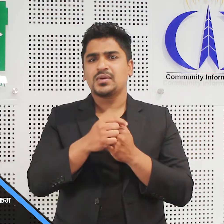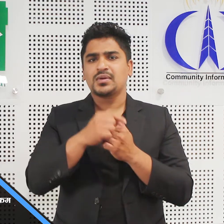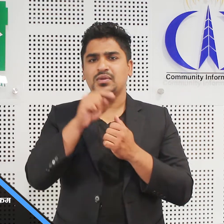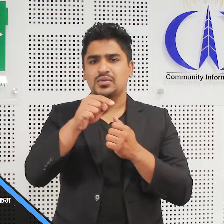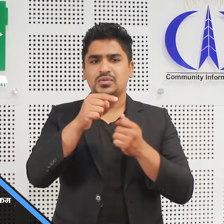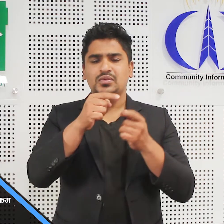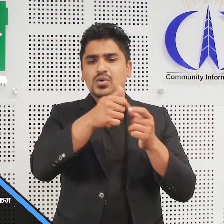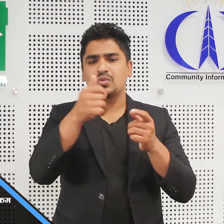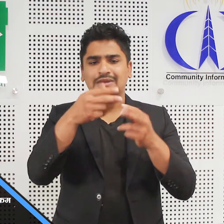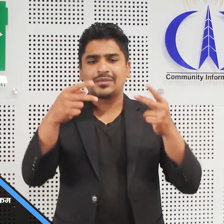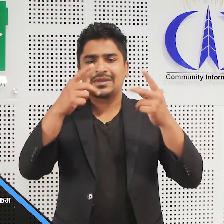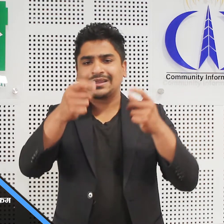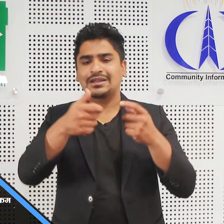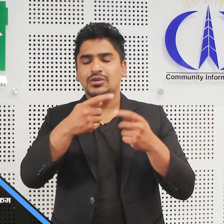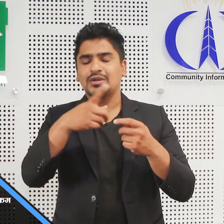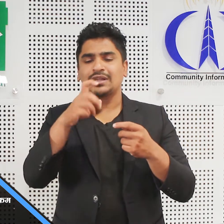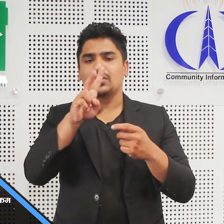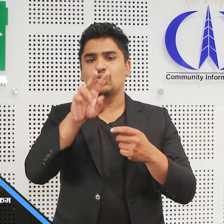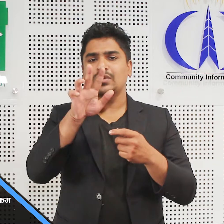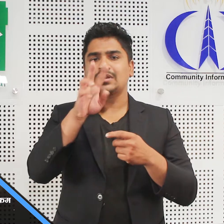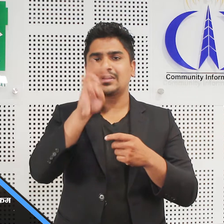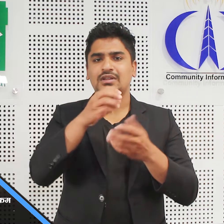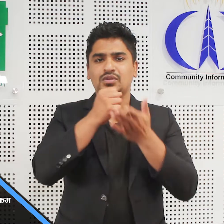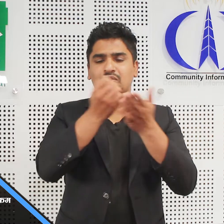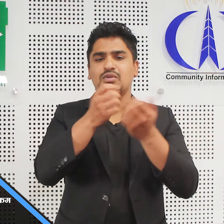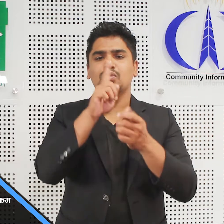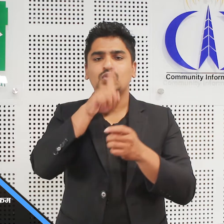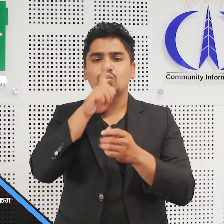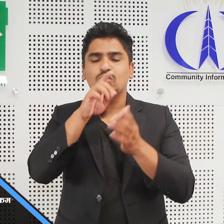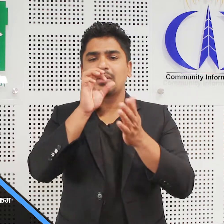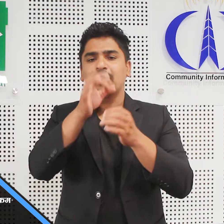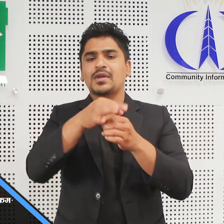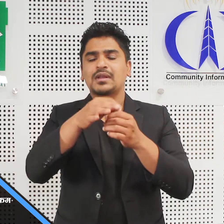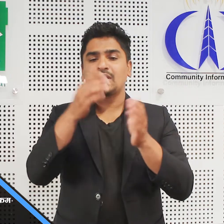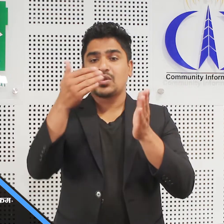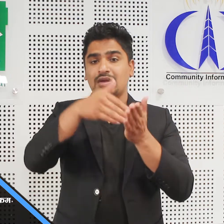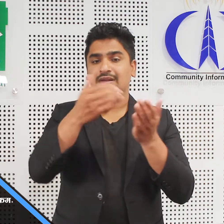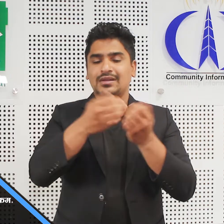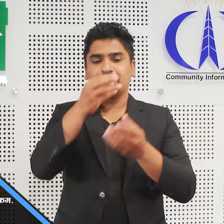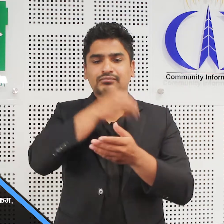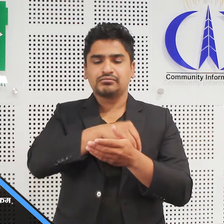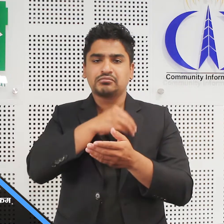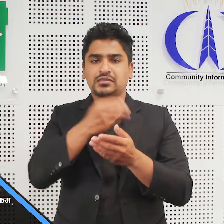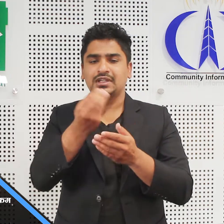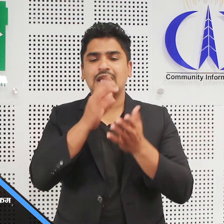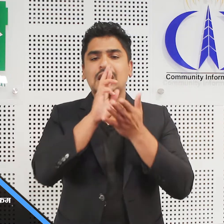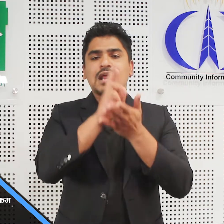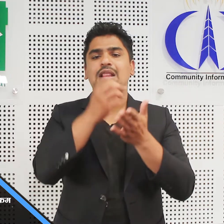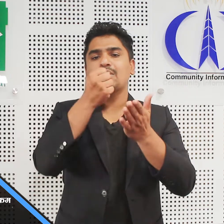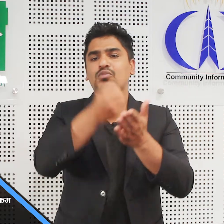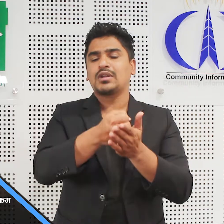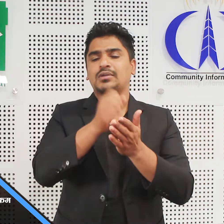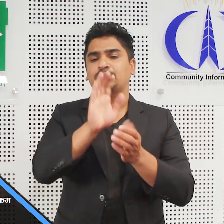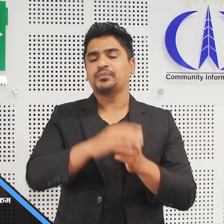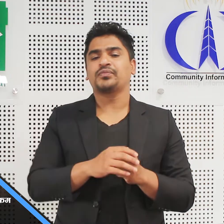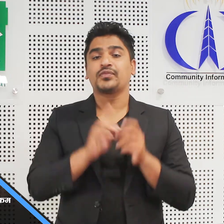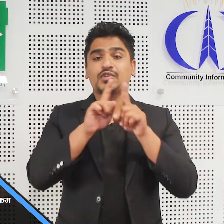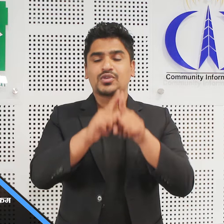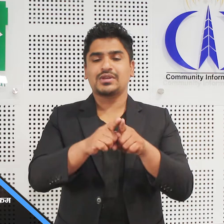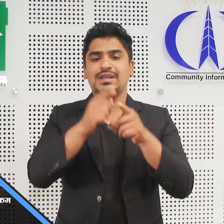रु 30,000 रुपियाँ सहयोग गरेको थियो, त्यो पनि मैले कुखुरा व्यवसायमा लगानी गरेर आय आर्जनमा केही राहत पुर्याइरहेको छु। साथै आर्थिक